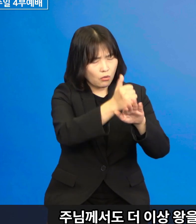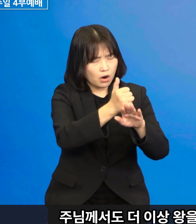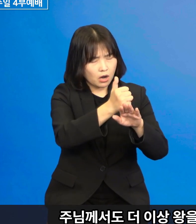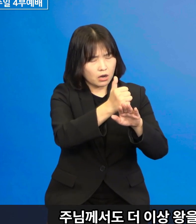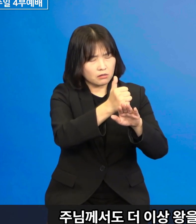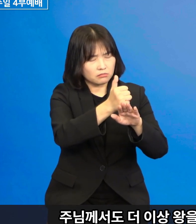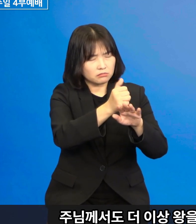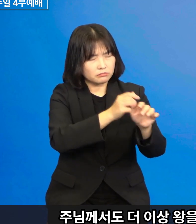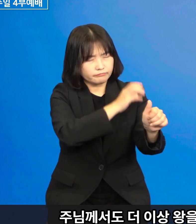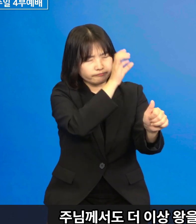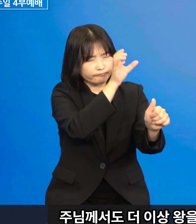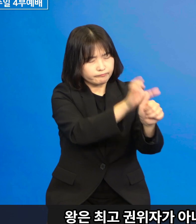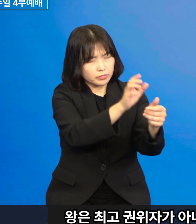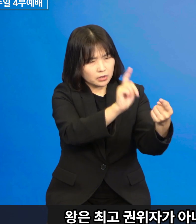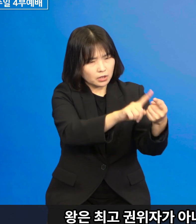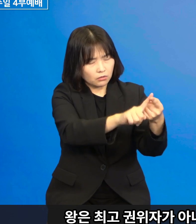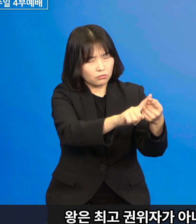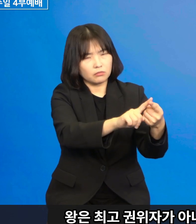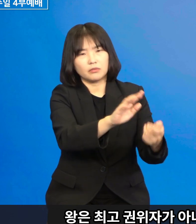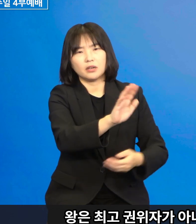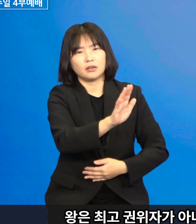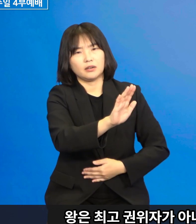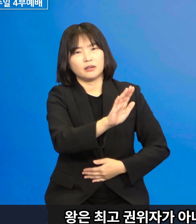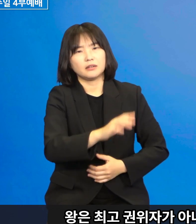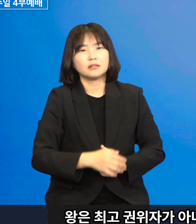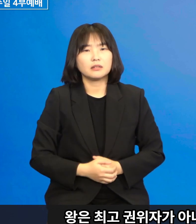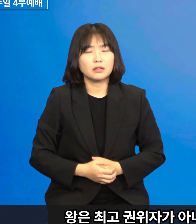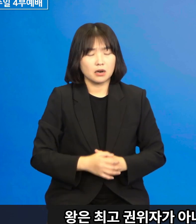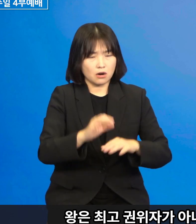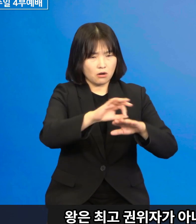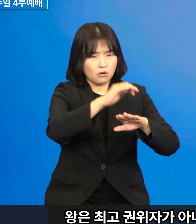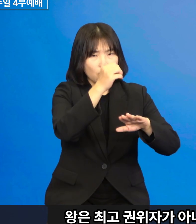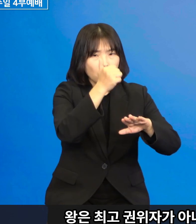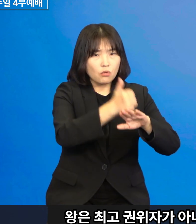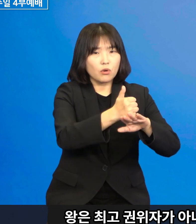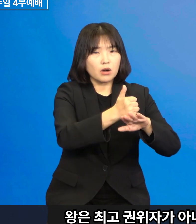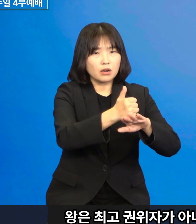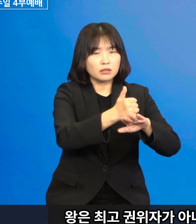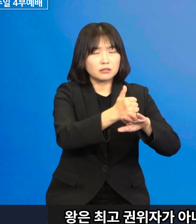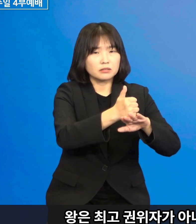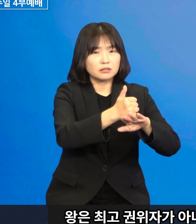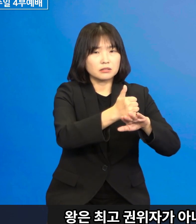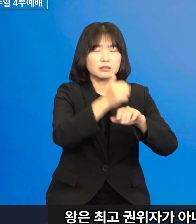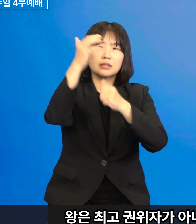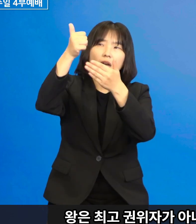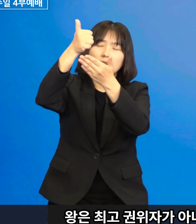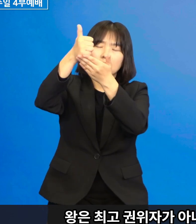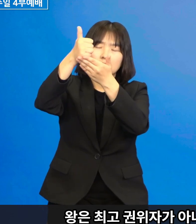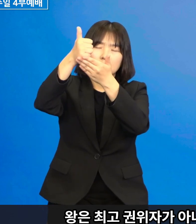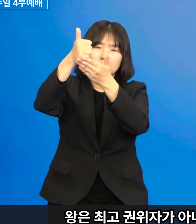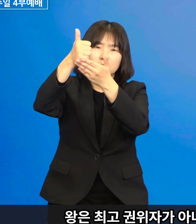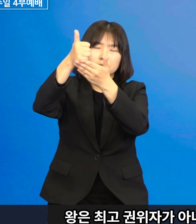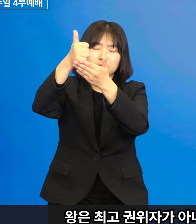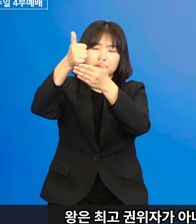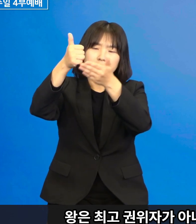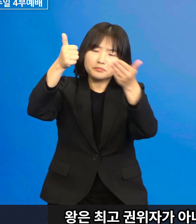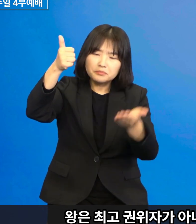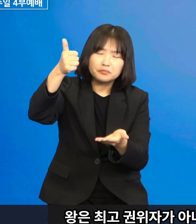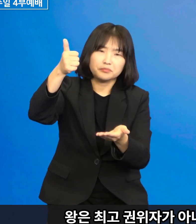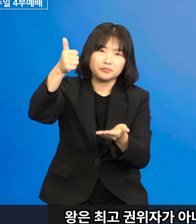포지션에 둘 수가 없습니다. 왕은 최고 권위자가 아니라 하나님 밑에